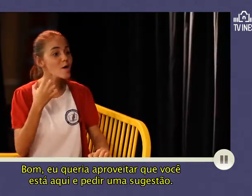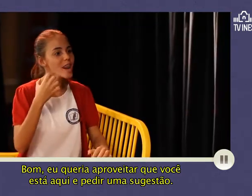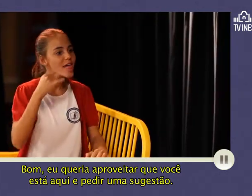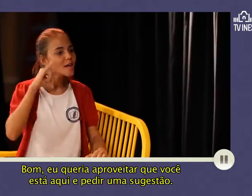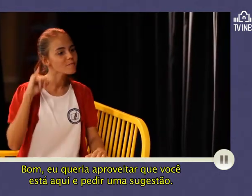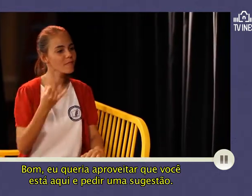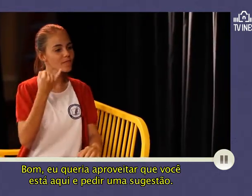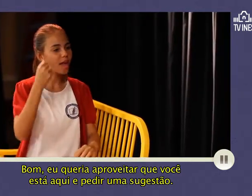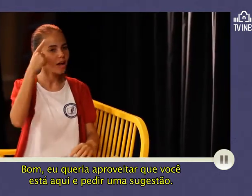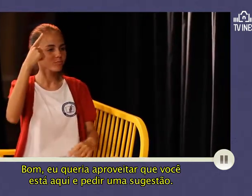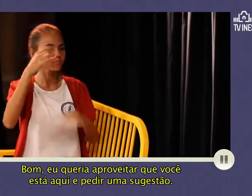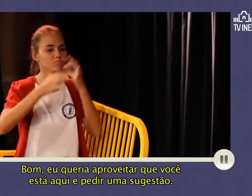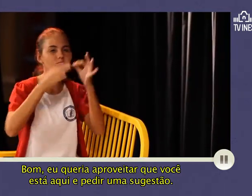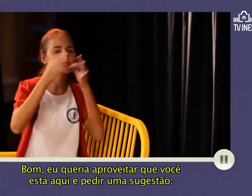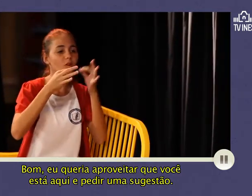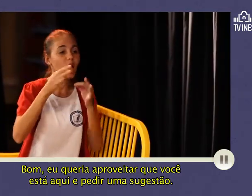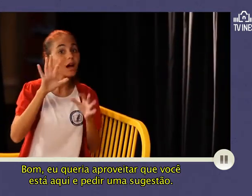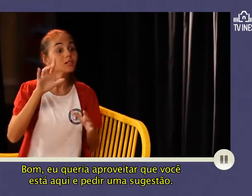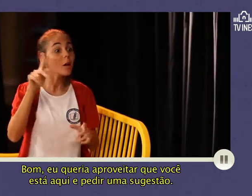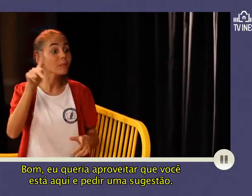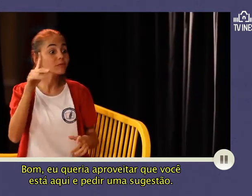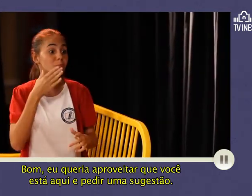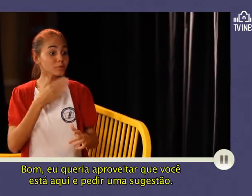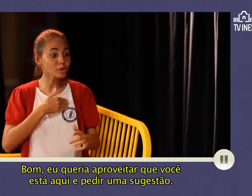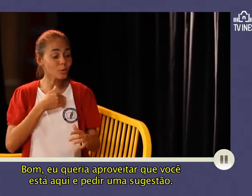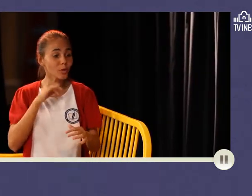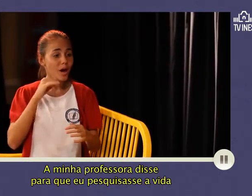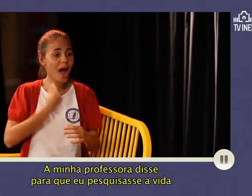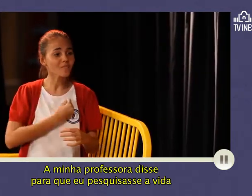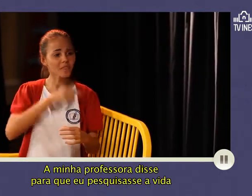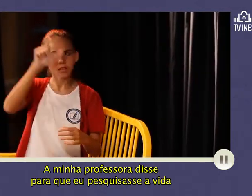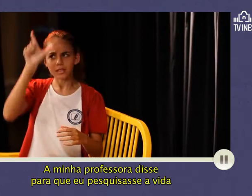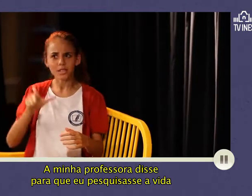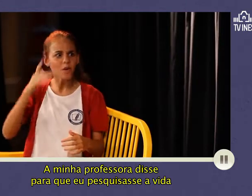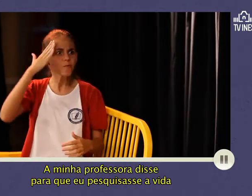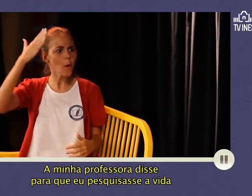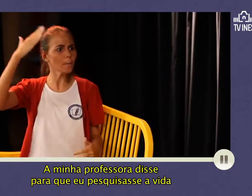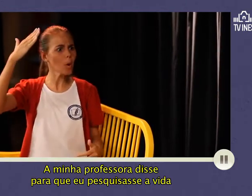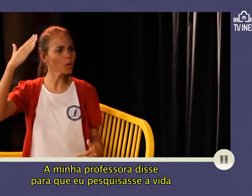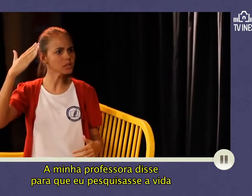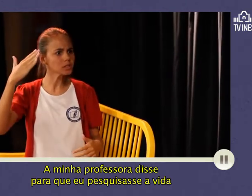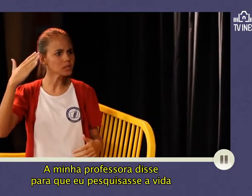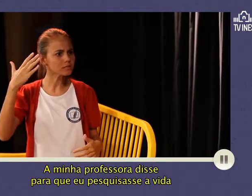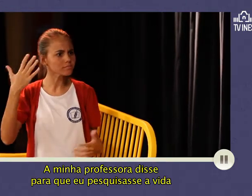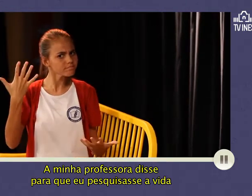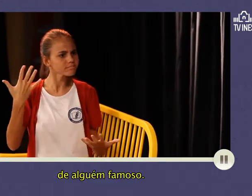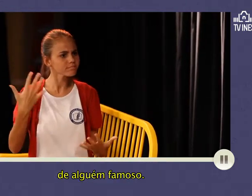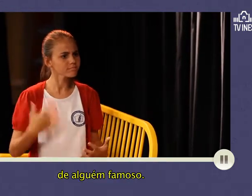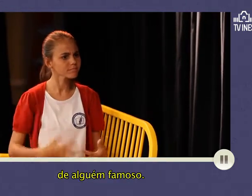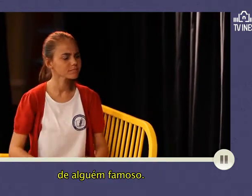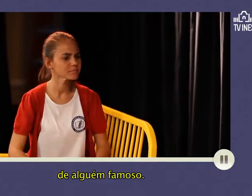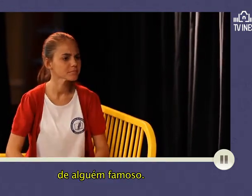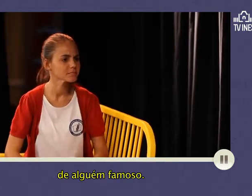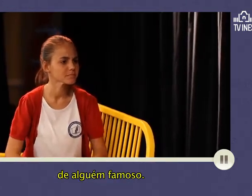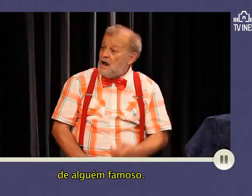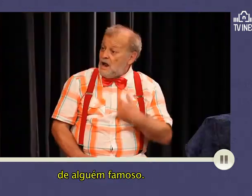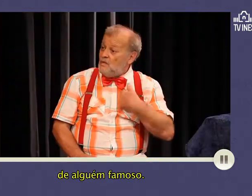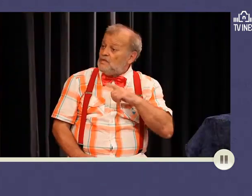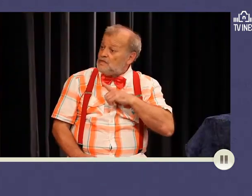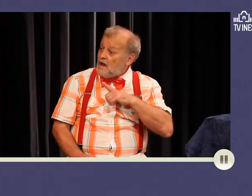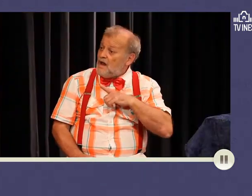Bom, eu queria aproveitar que você está aqui e pedir uma sugestão. A minha professora disse para que eu pesquisasse a vida de alguém